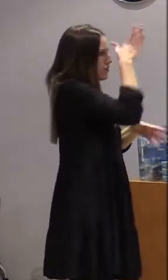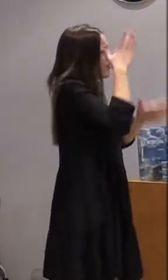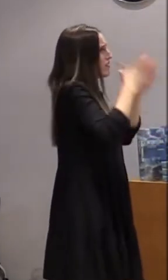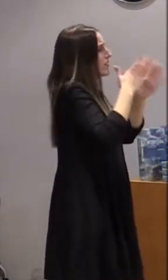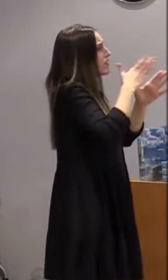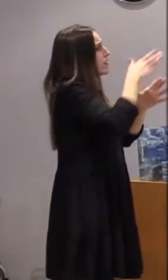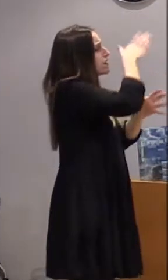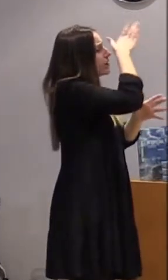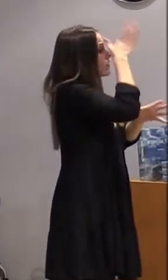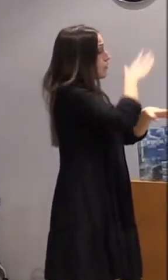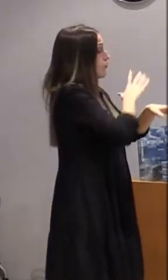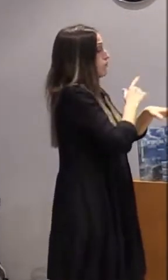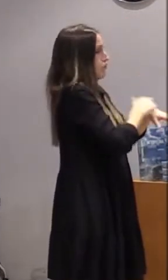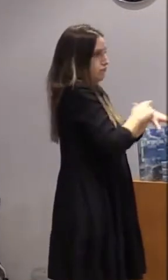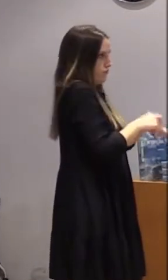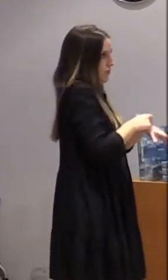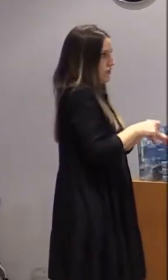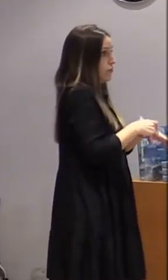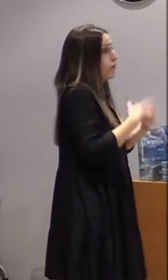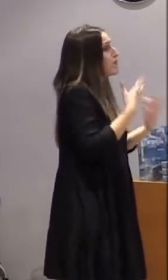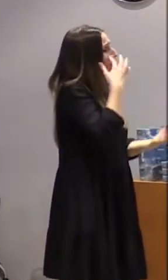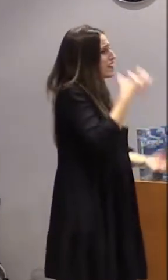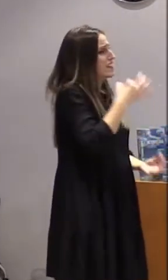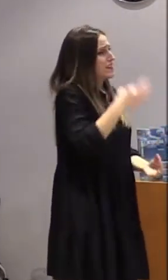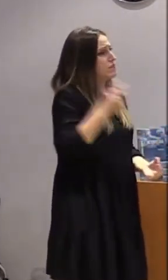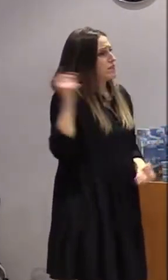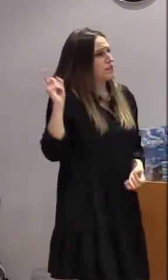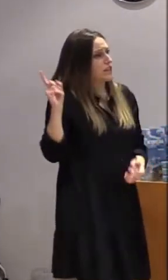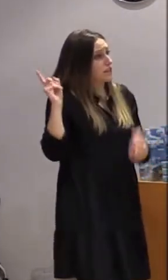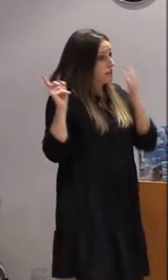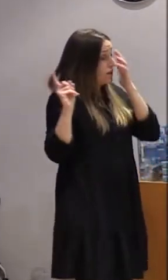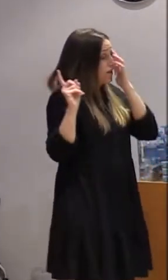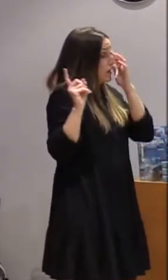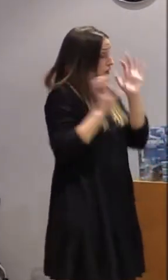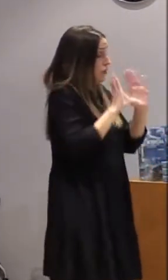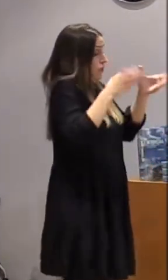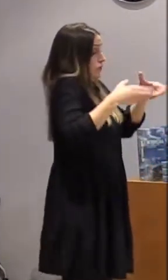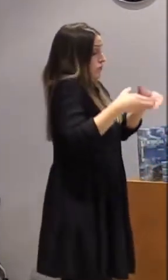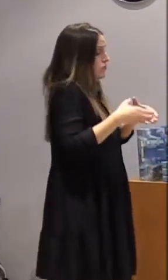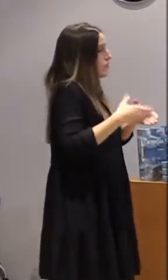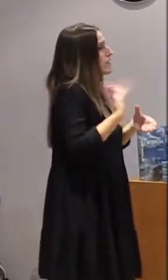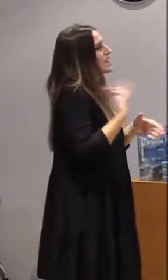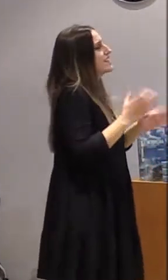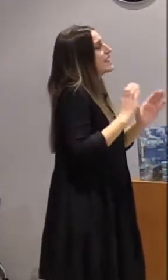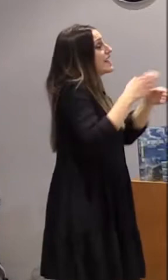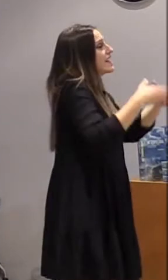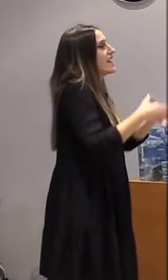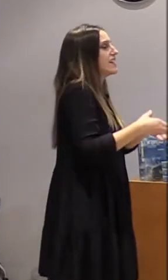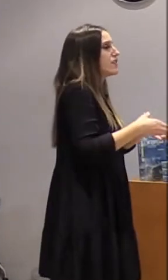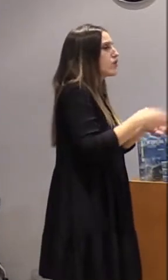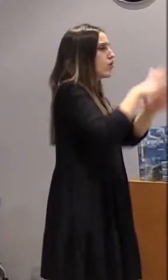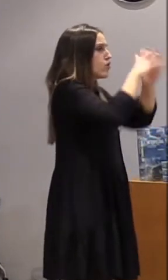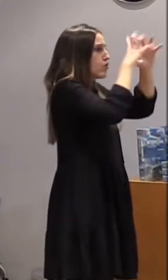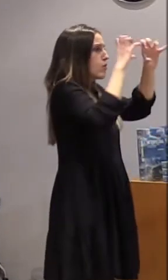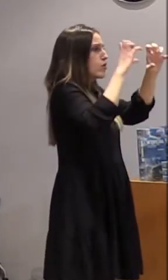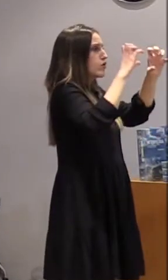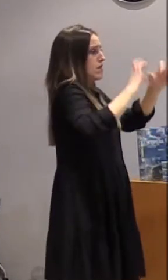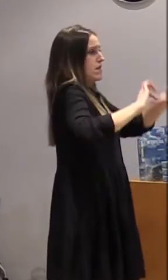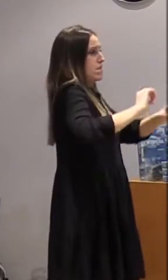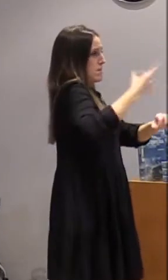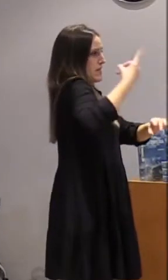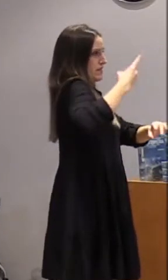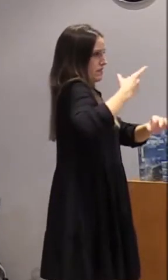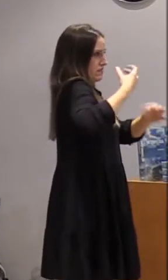En realidad los cúmulos, y lo vamos a ir viendo durante la charla, es el género nuboso más común en la mayor parte de los